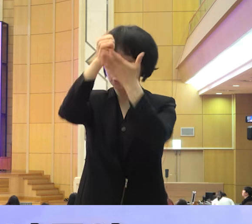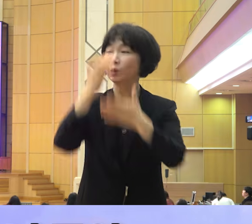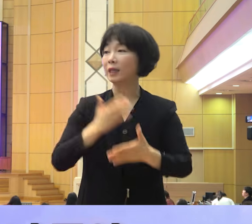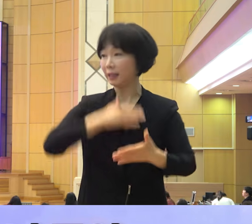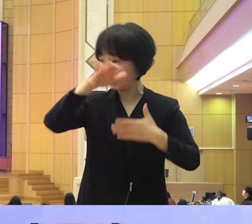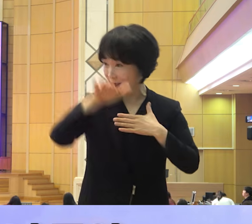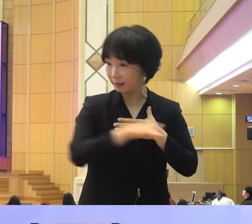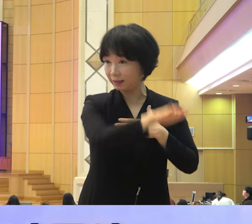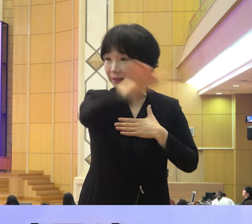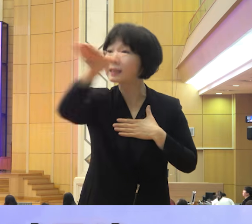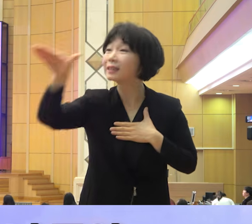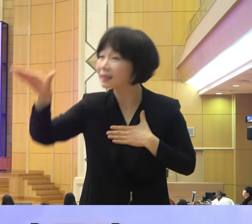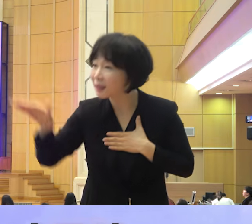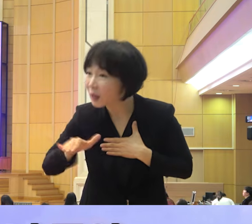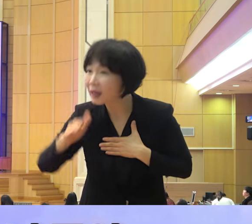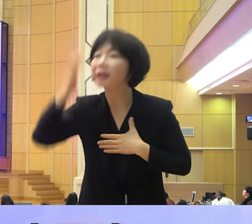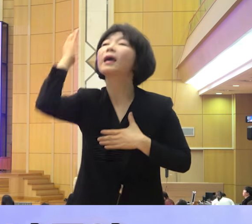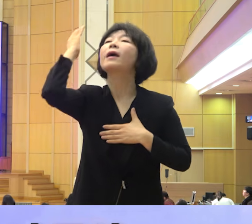우리를